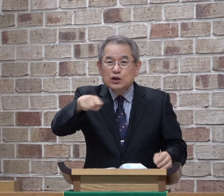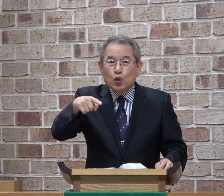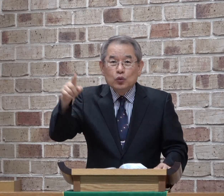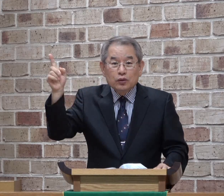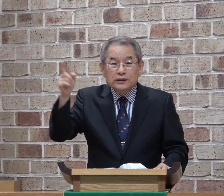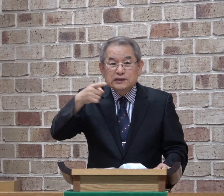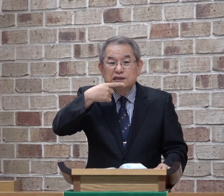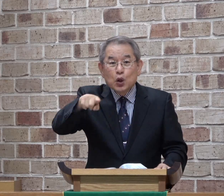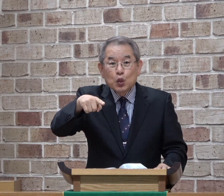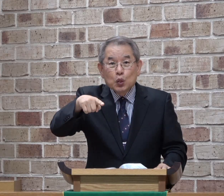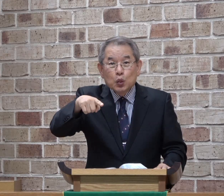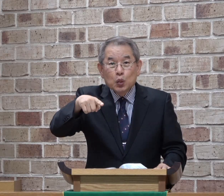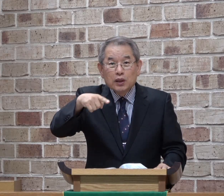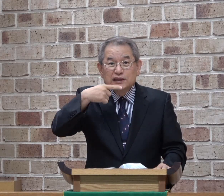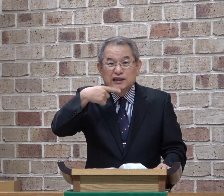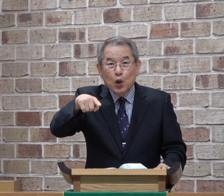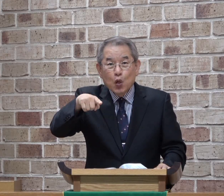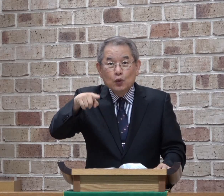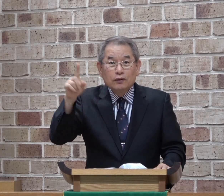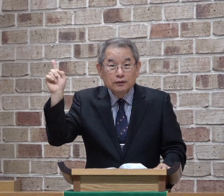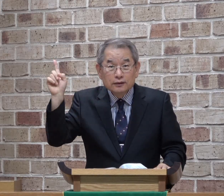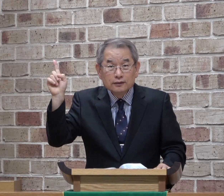보시면 1달러짜리입니다. 1달러 지폐인데